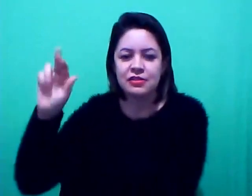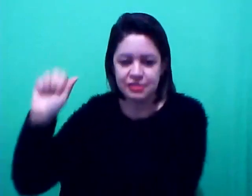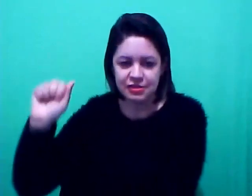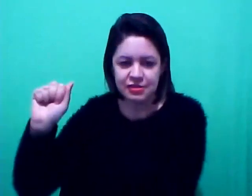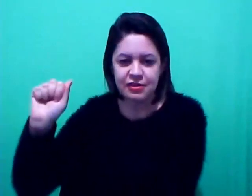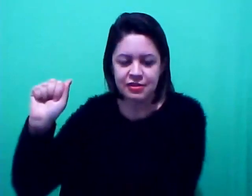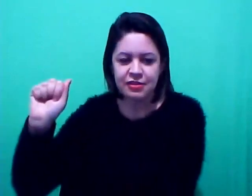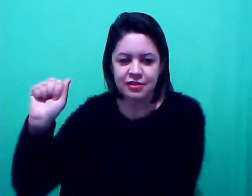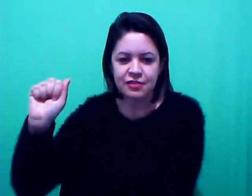Sandra,